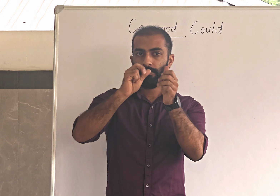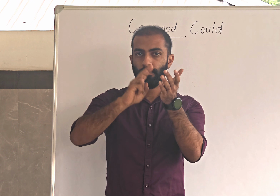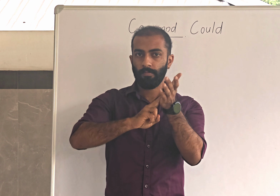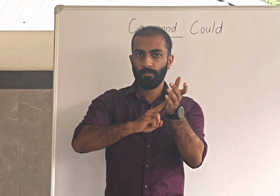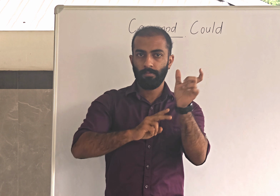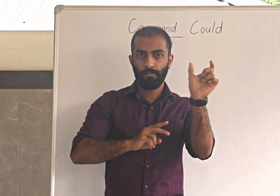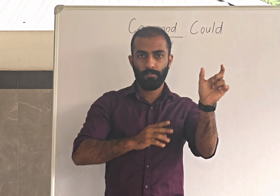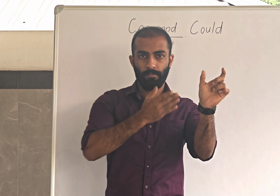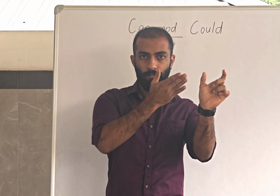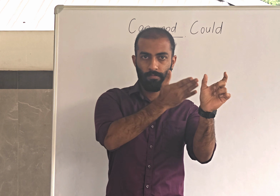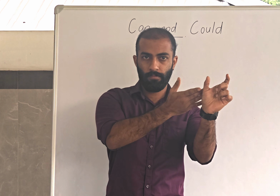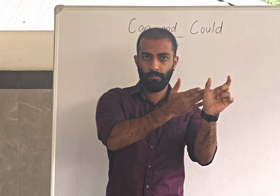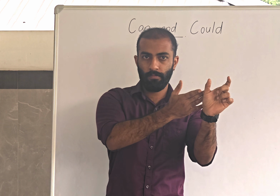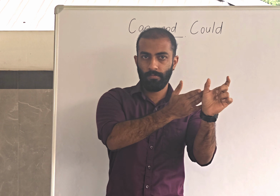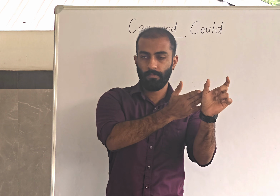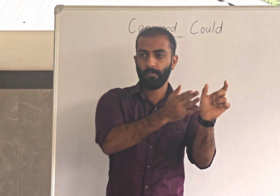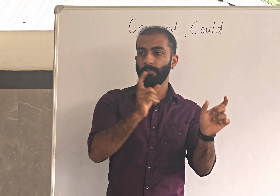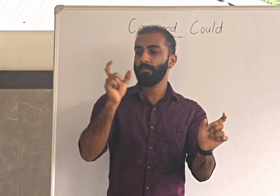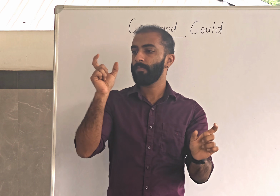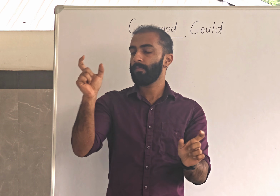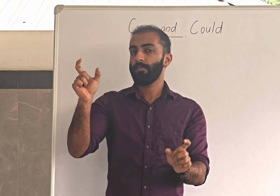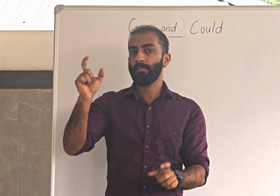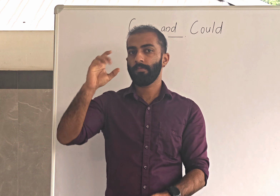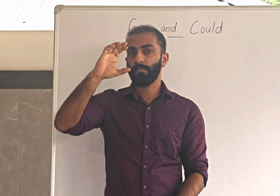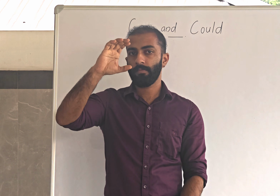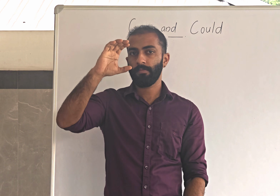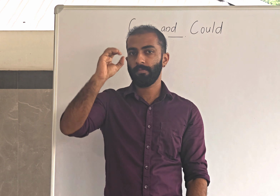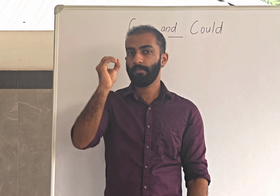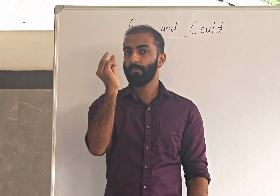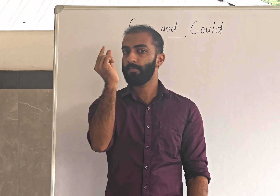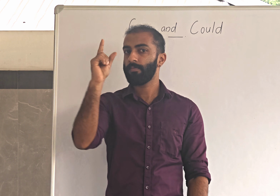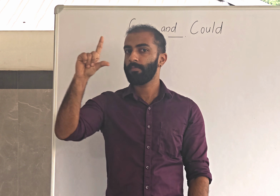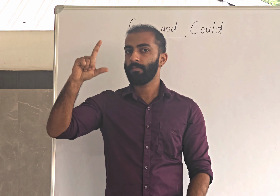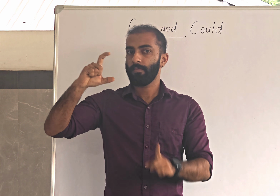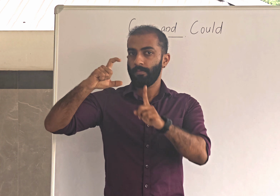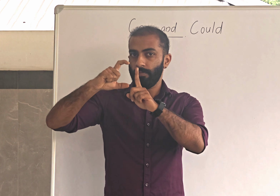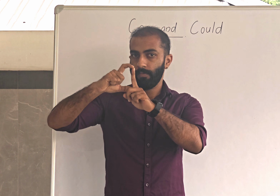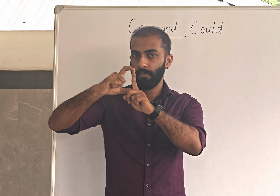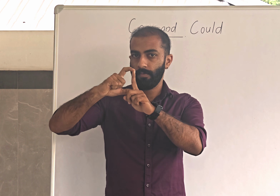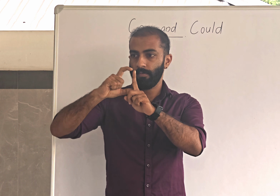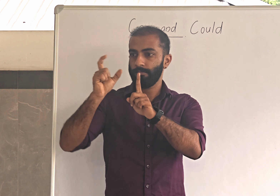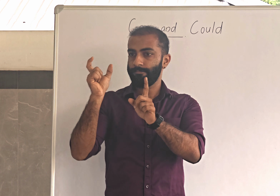ക്യാൻ എന്ന് പറയുന്ന വാക്കും അതുപോലെ കുഡ് എന്ന് പറയുന്ന വാക്കും വ്യത്യാസപ്പെട്ടിരിക്കുന്നത് എങ്ങനെയാണ്?